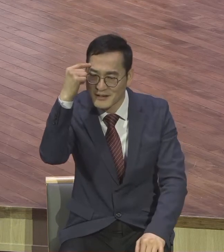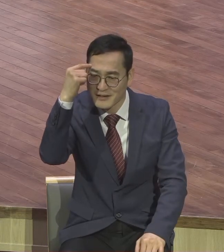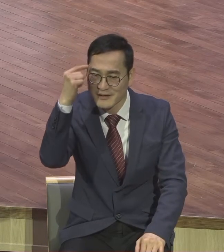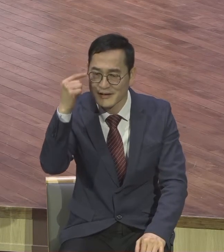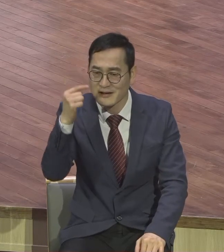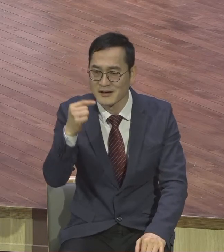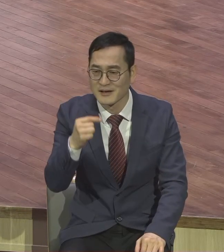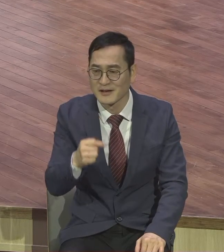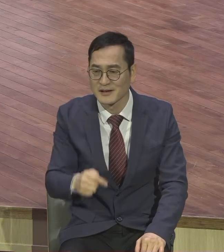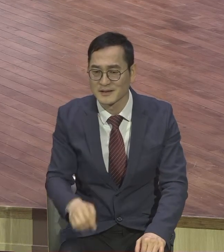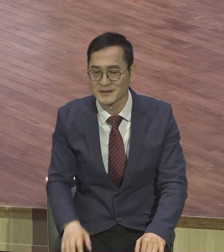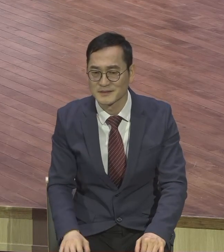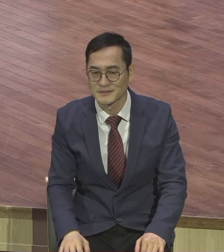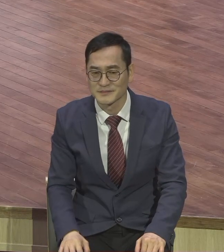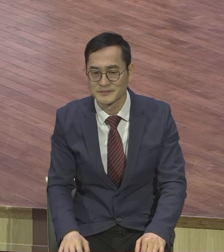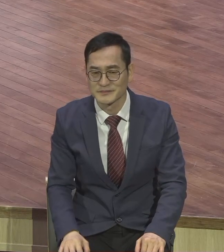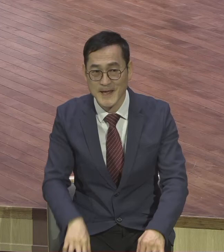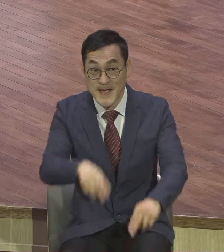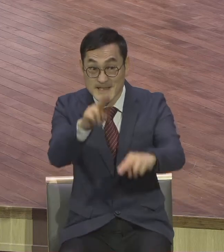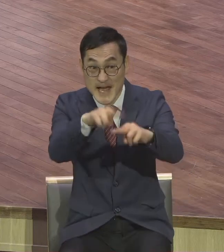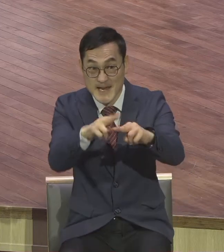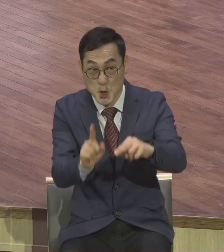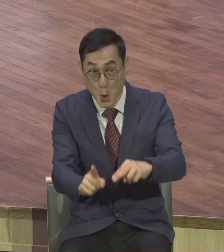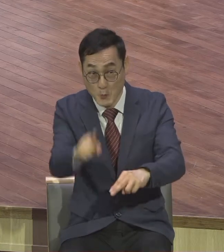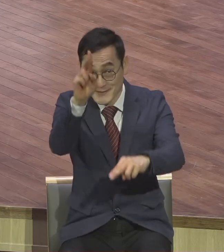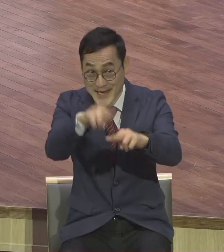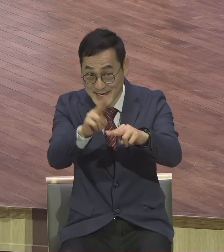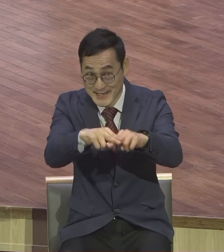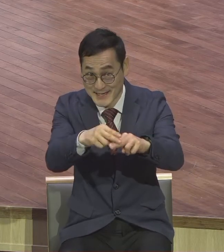그런 마음으로 본능적으로 마실 수 있다